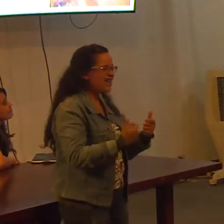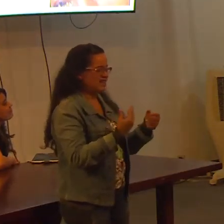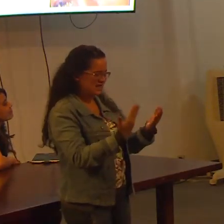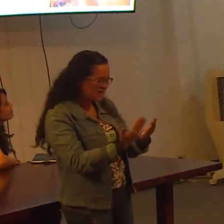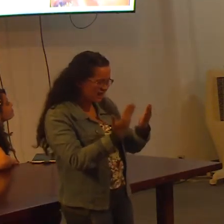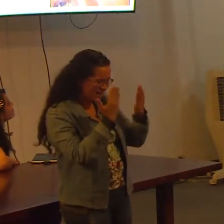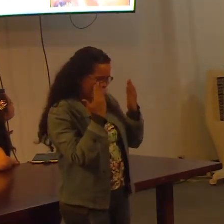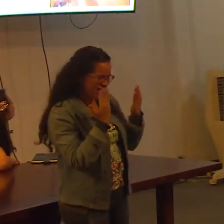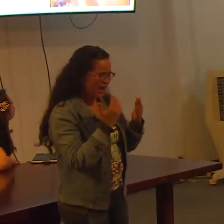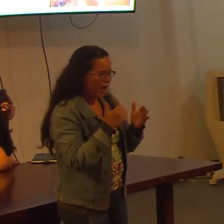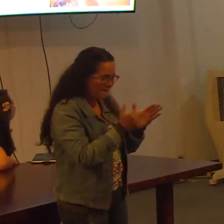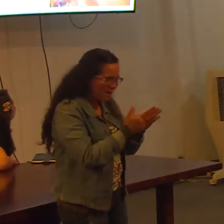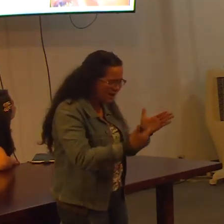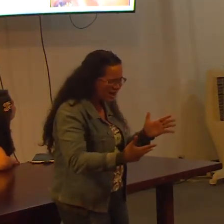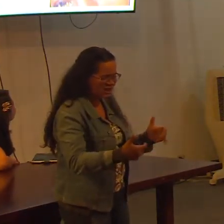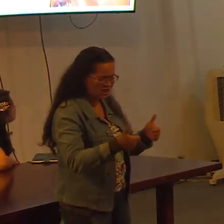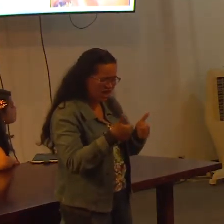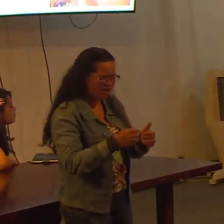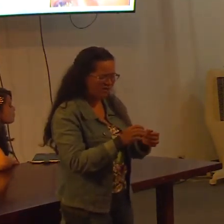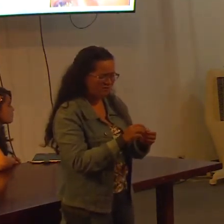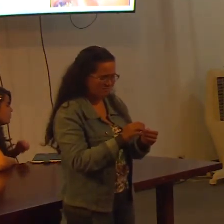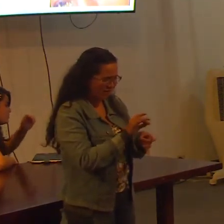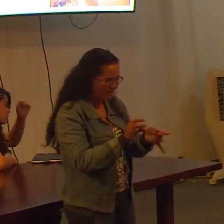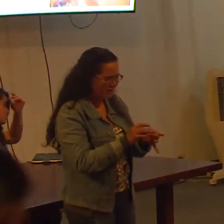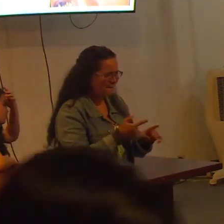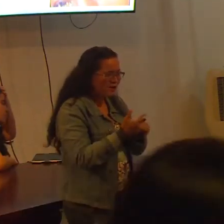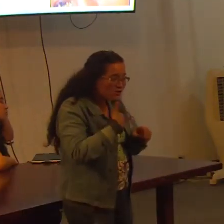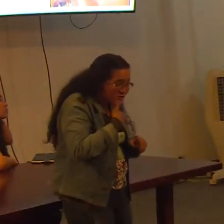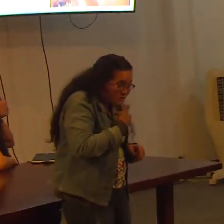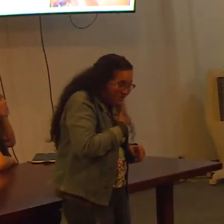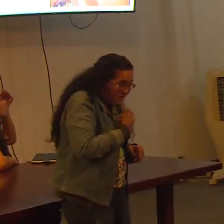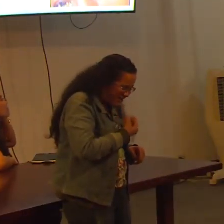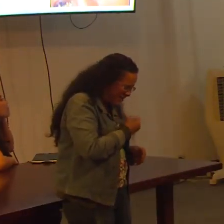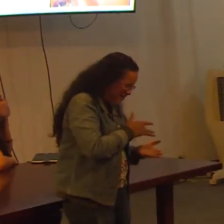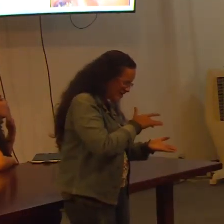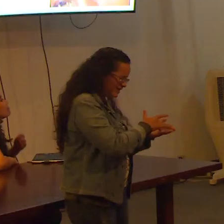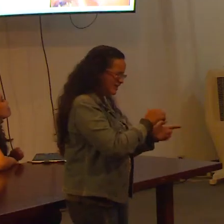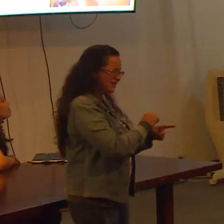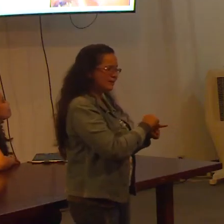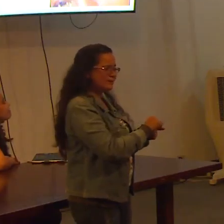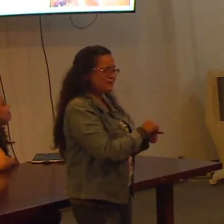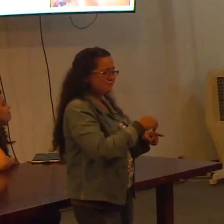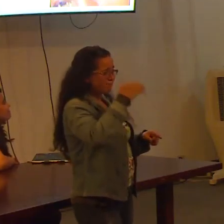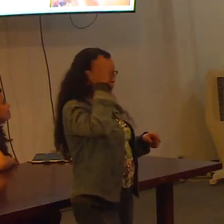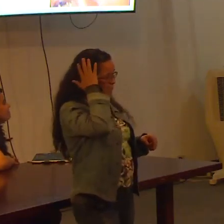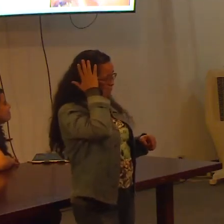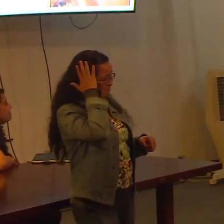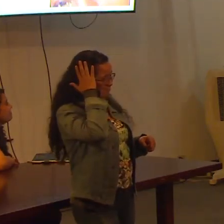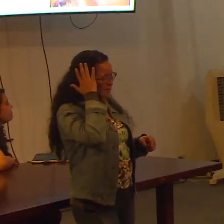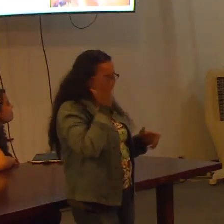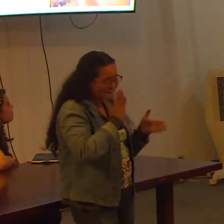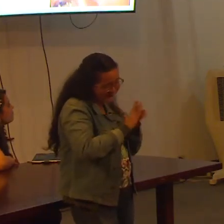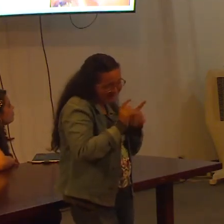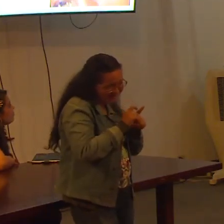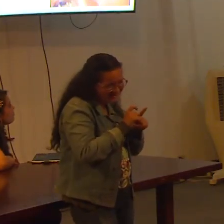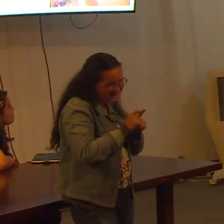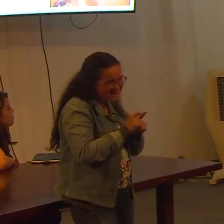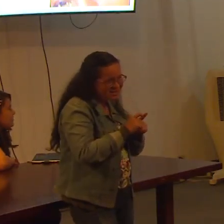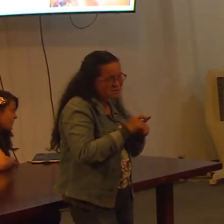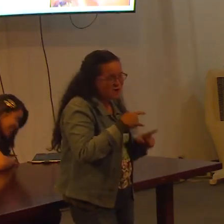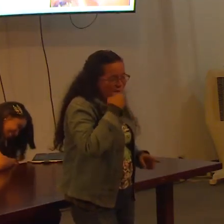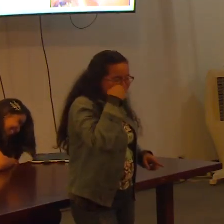funcionó, utilizamos el material, todo fue perfecto. Pero cuando nosotras íbamos a nuestra práctica, a veces decíamos, discúlpenme la palabra, fue